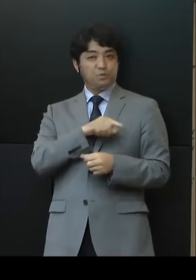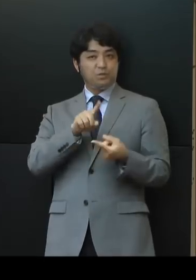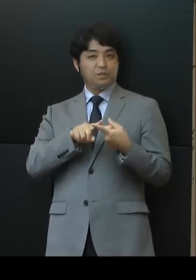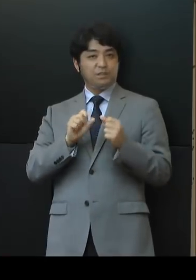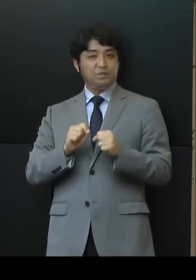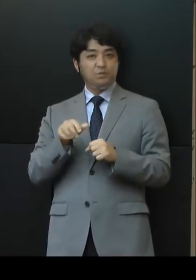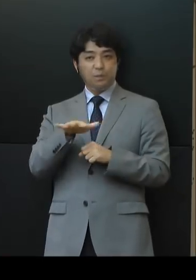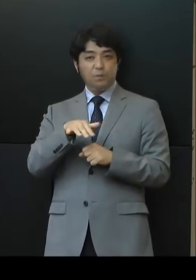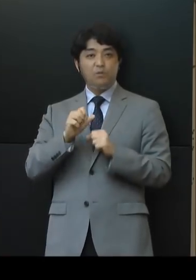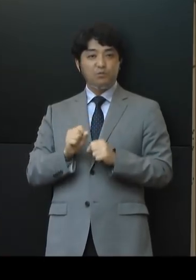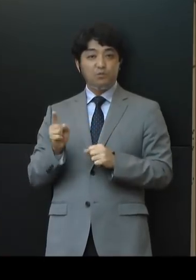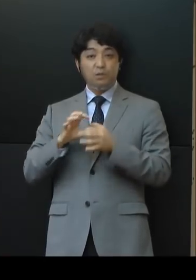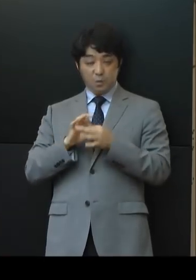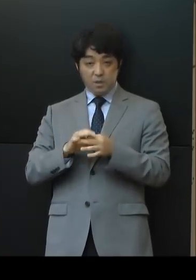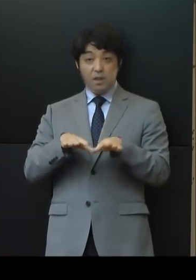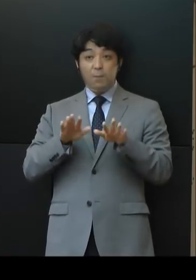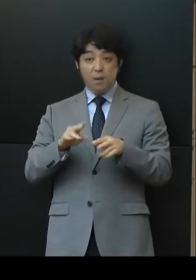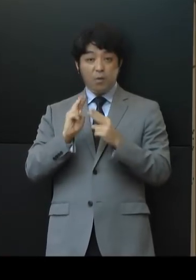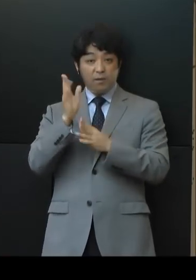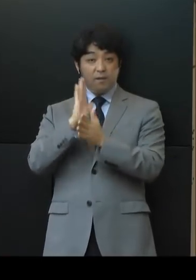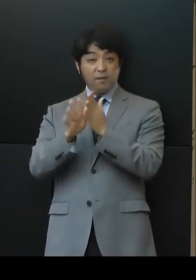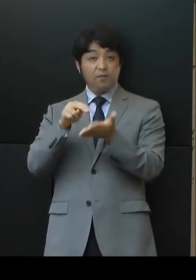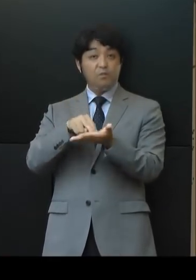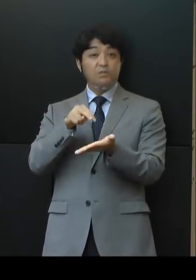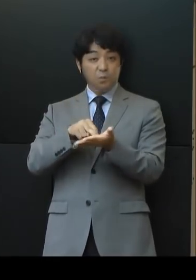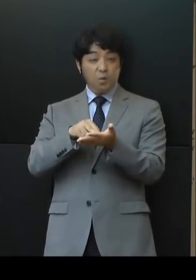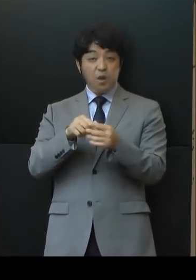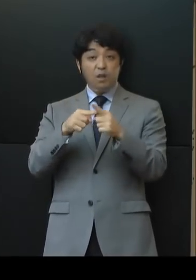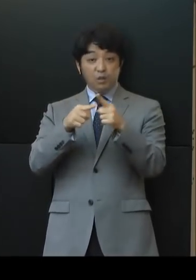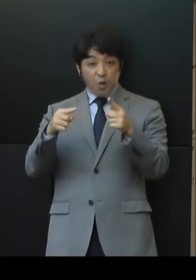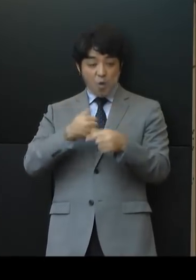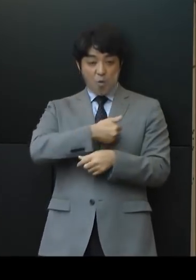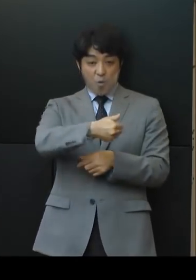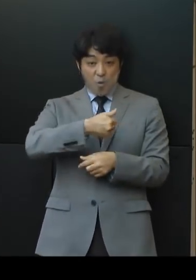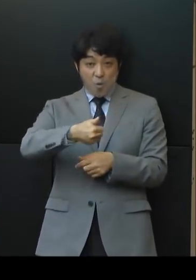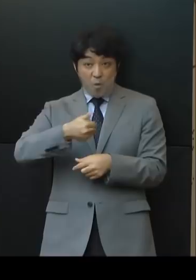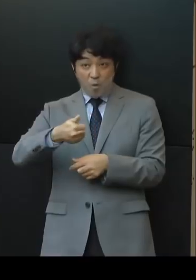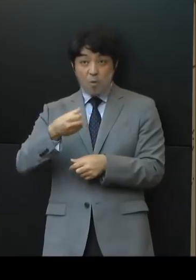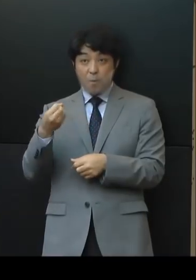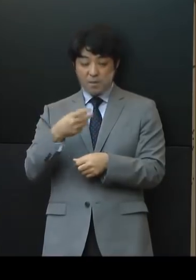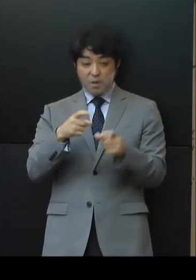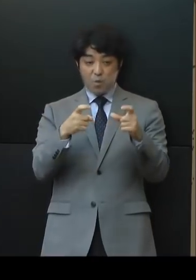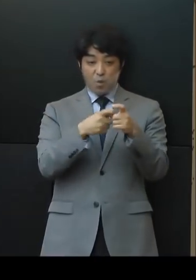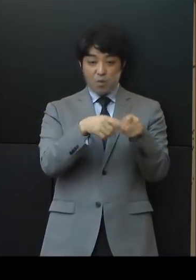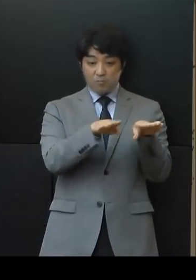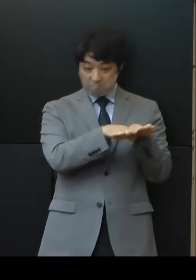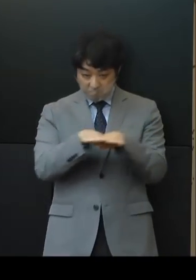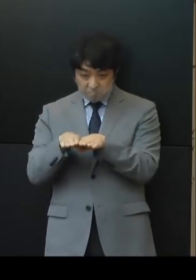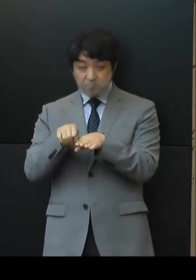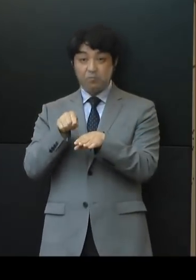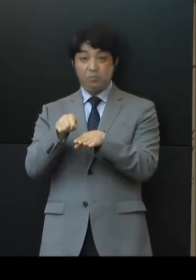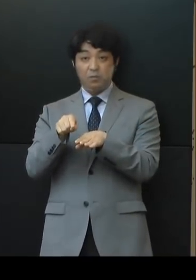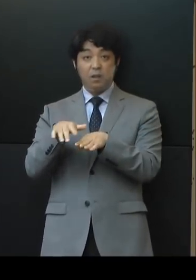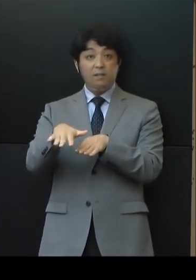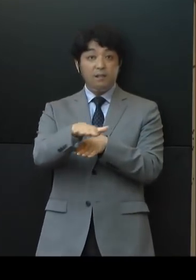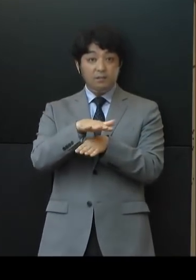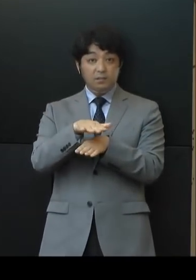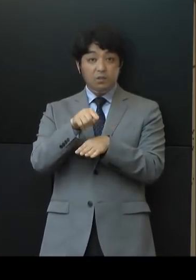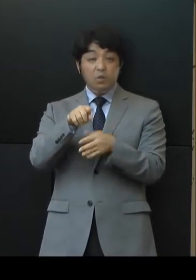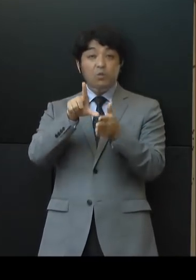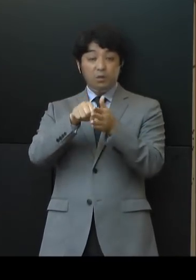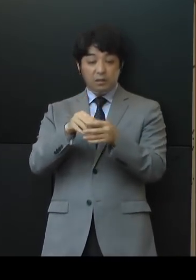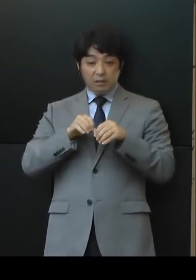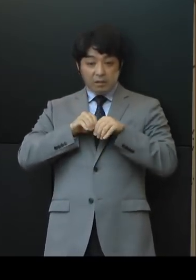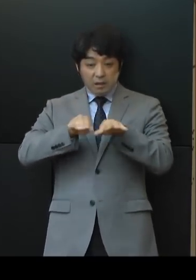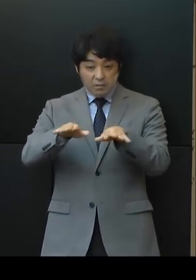てもこの期間とにかく人の移動、ゴールデンウィークを控えたさまざまな感染拡大の防